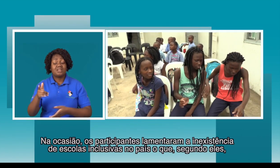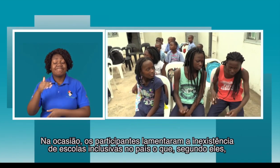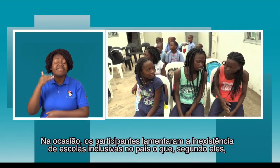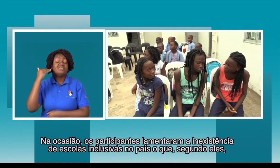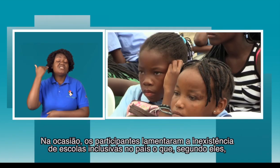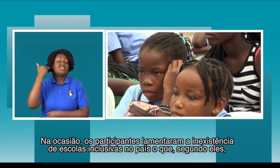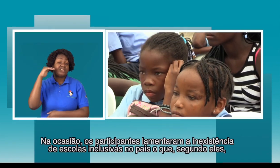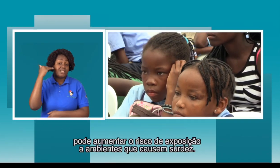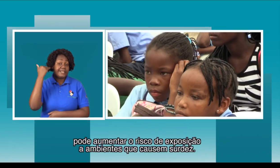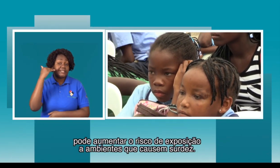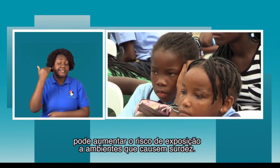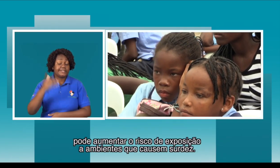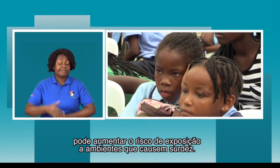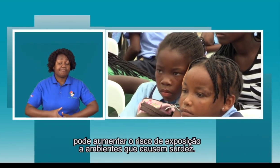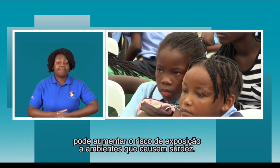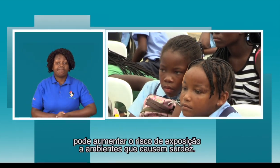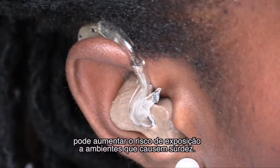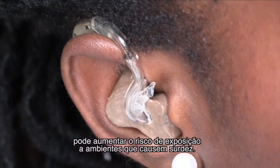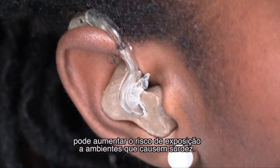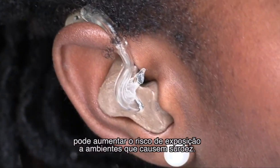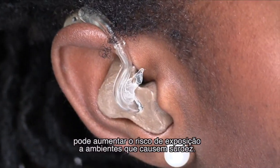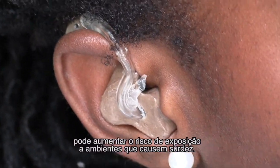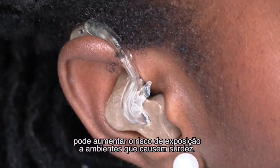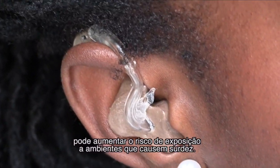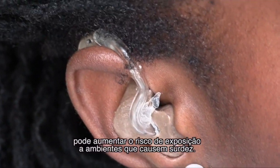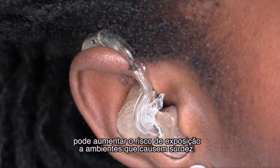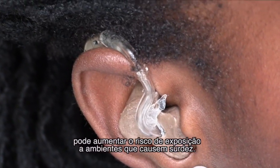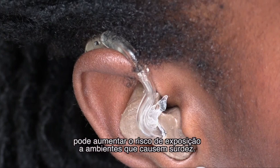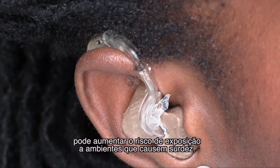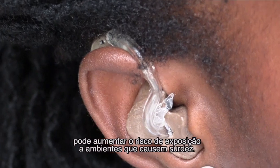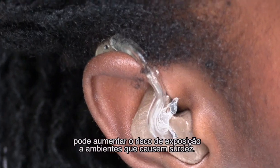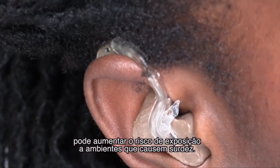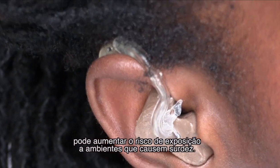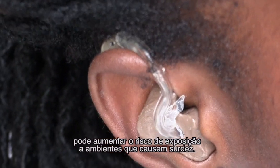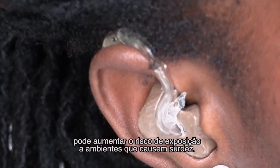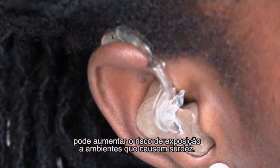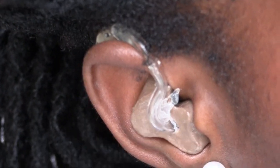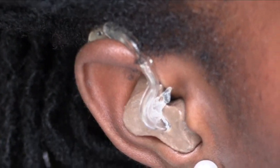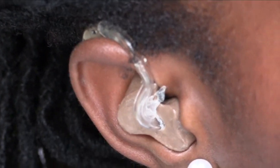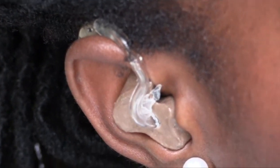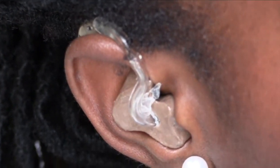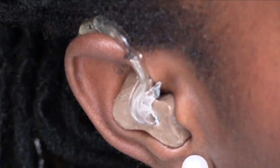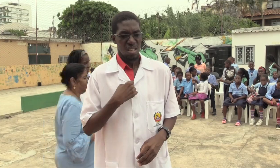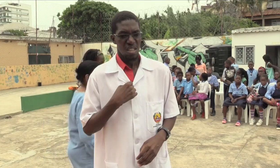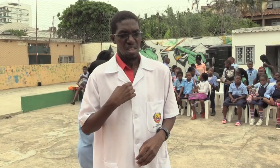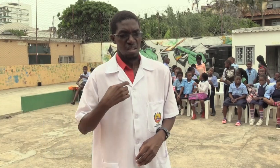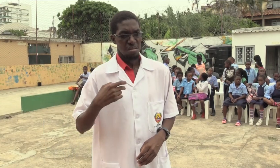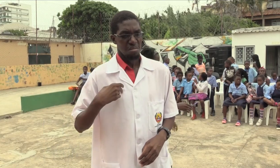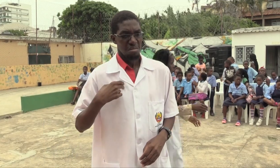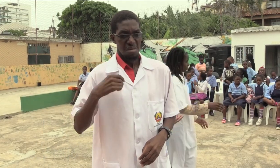segundo eles, podem aumentar o risco de exposição a ambientes que causem surdez.